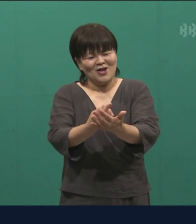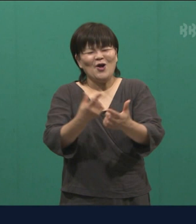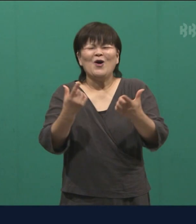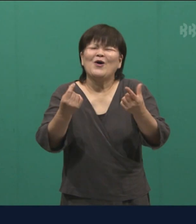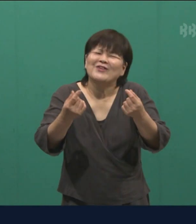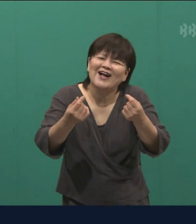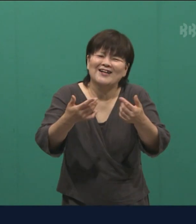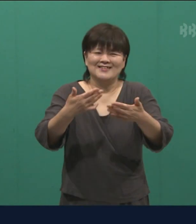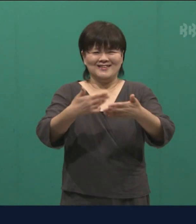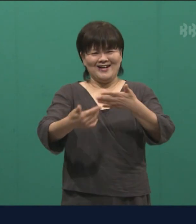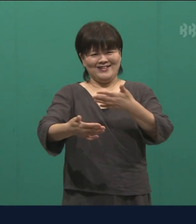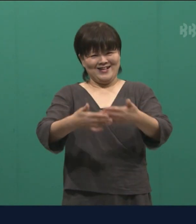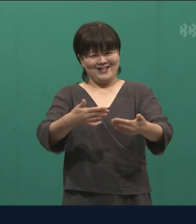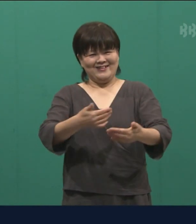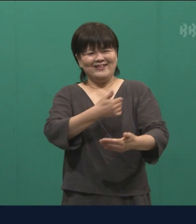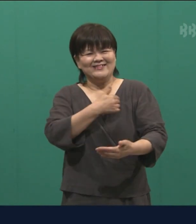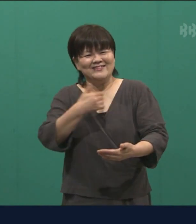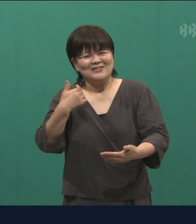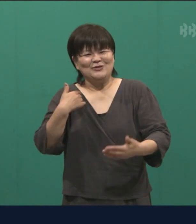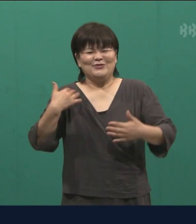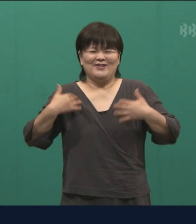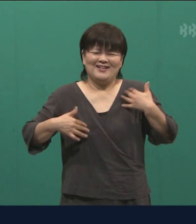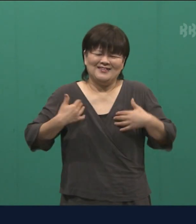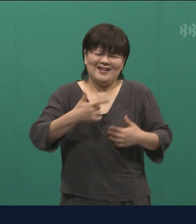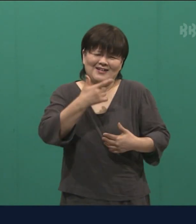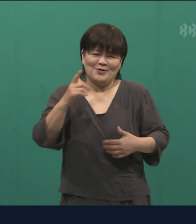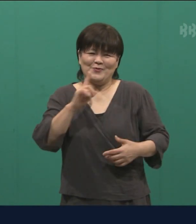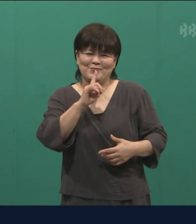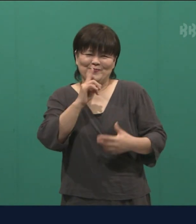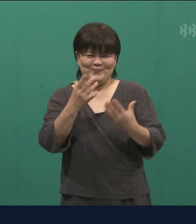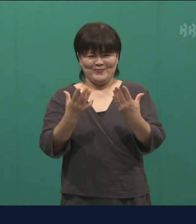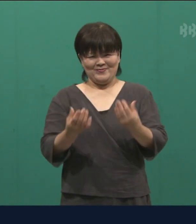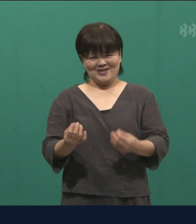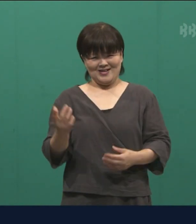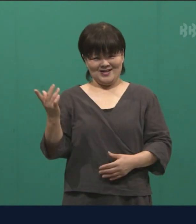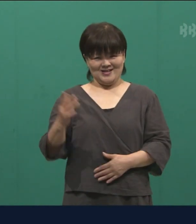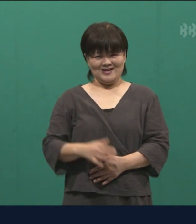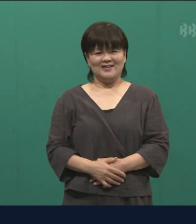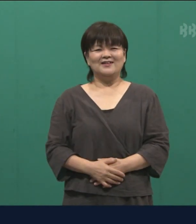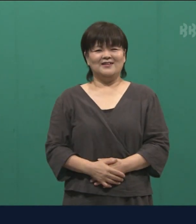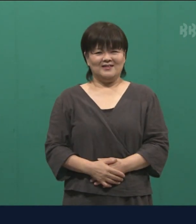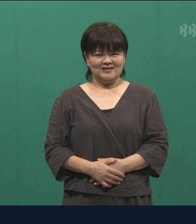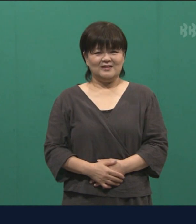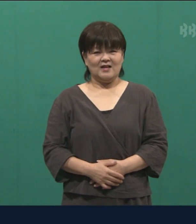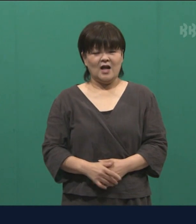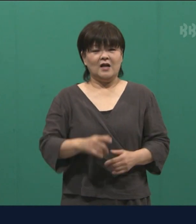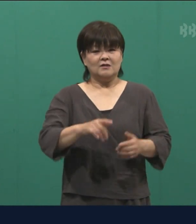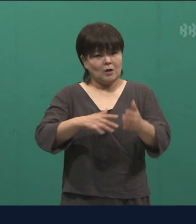し、同じ経験ができる嬉しさなどを話しました。